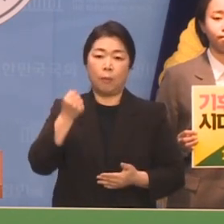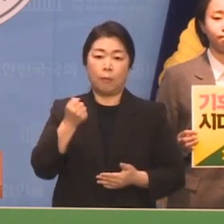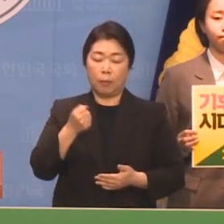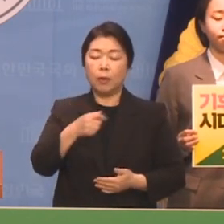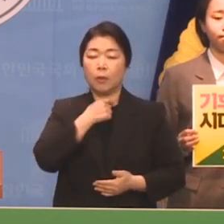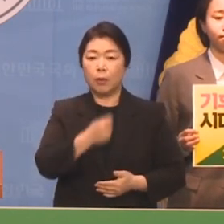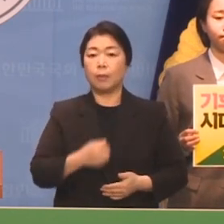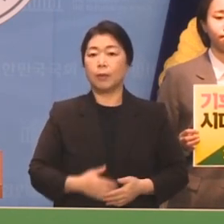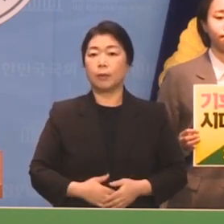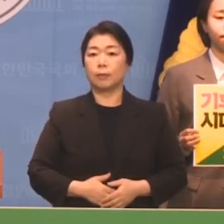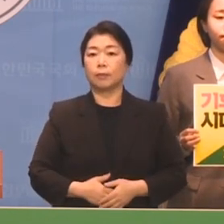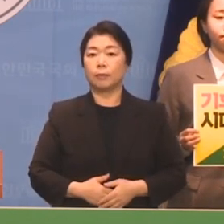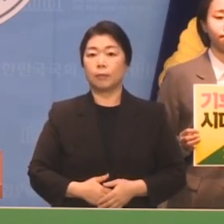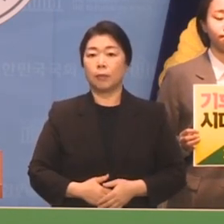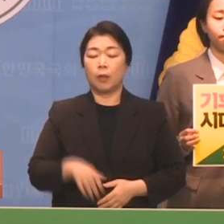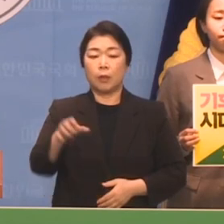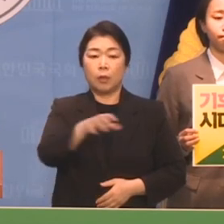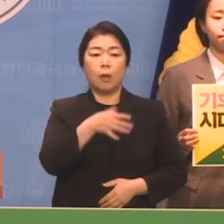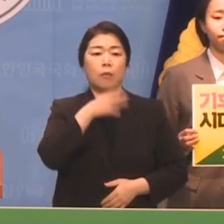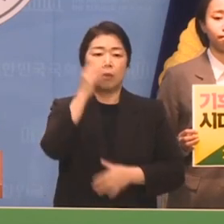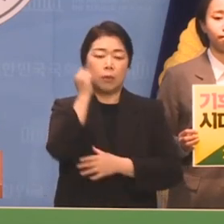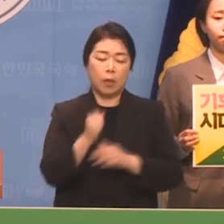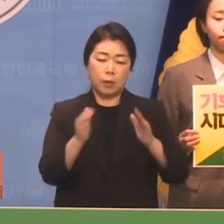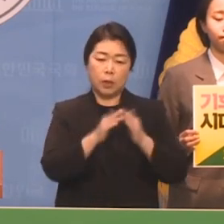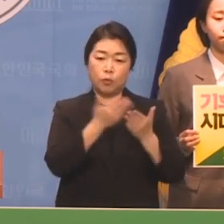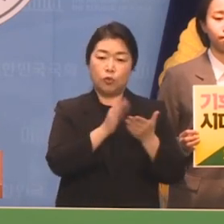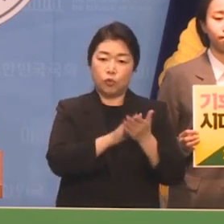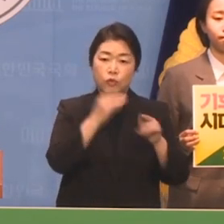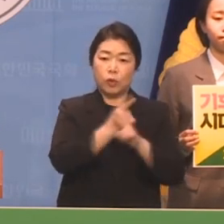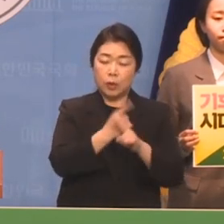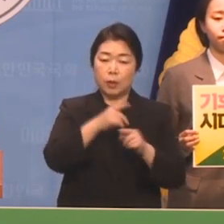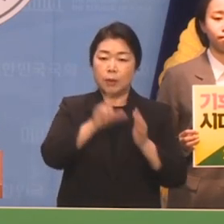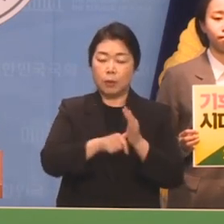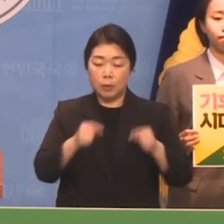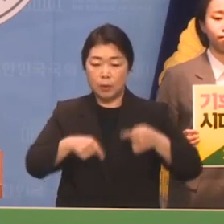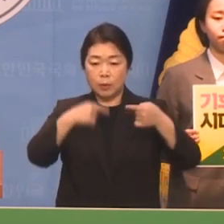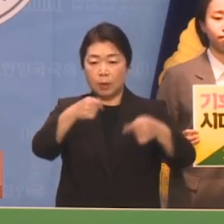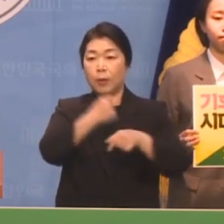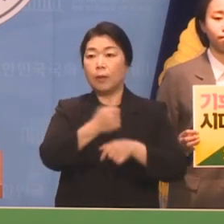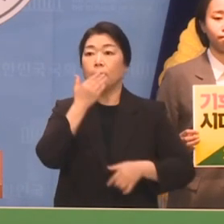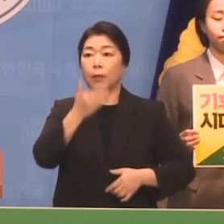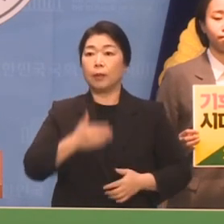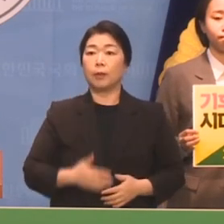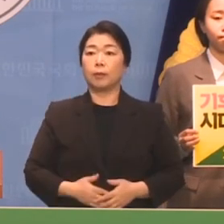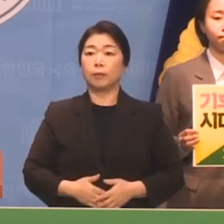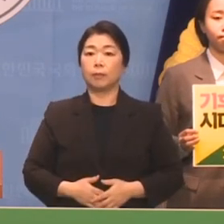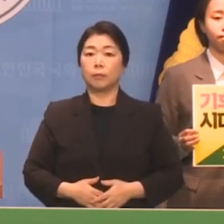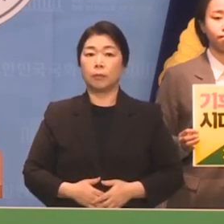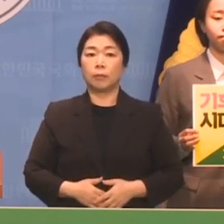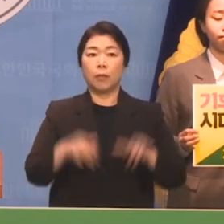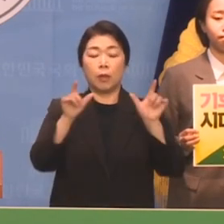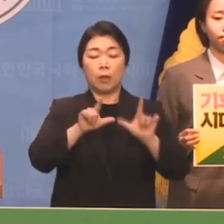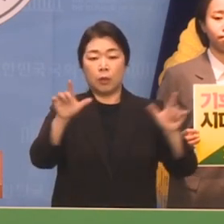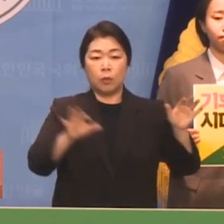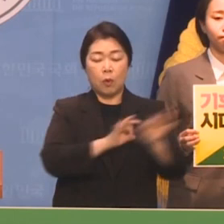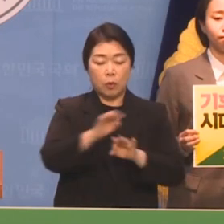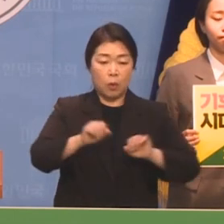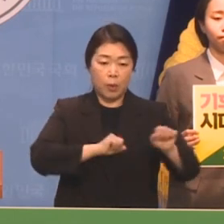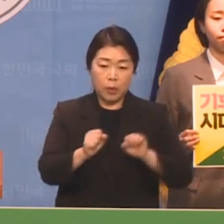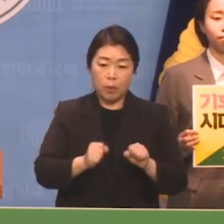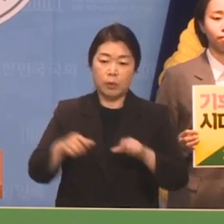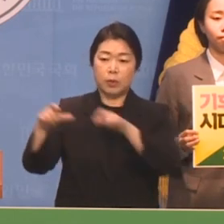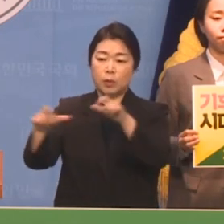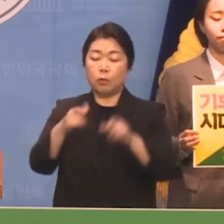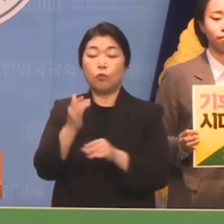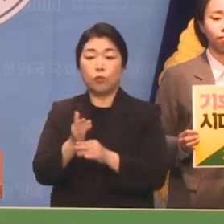합니다. 지역의 노후화된 집수리 작업에도 참여할 수 있습니다. 기후경제활동은 지역을